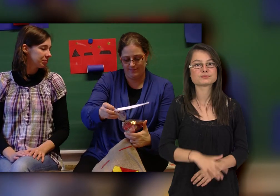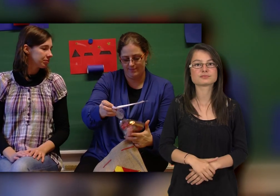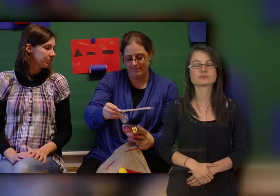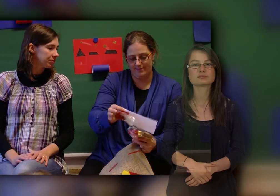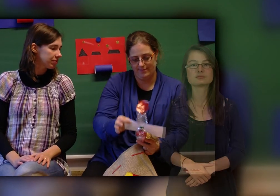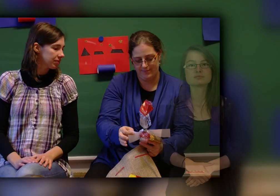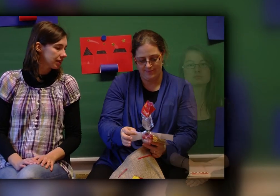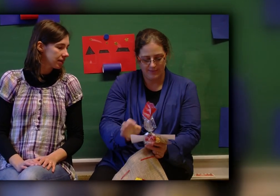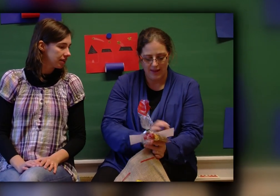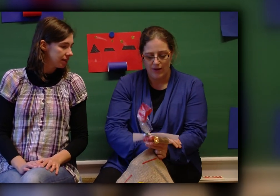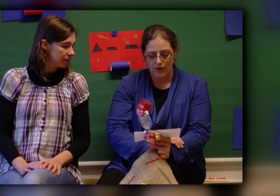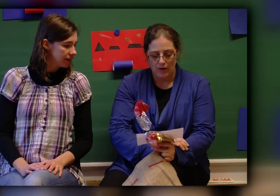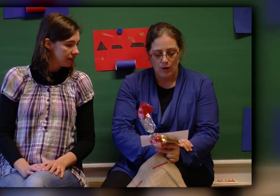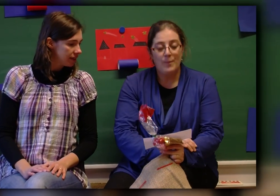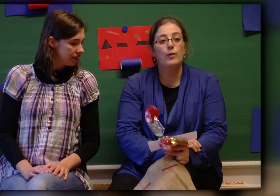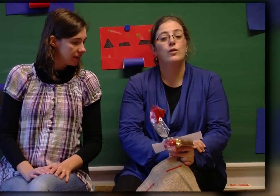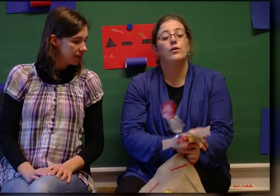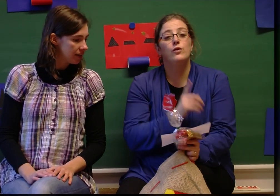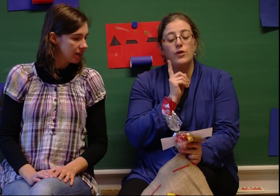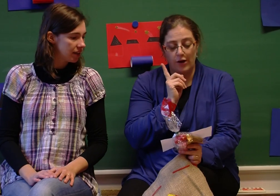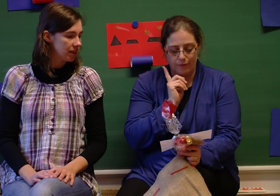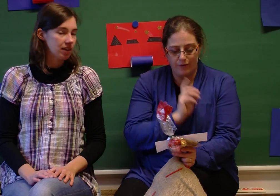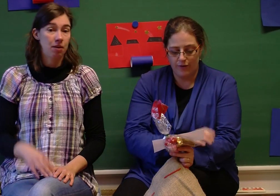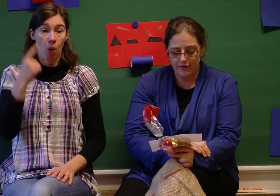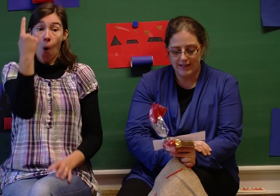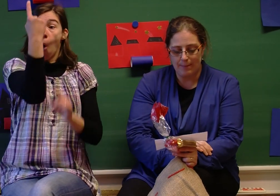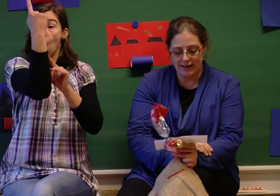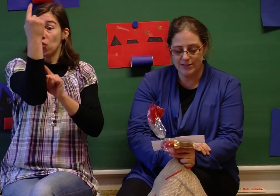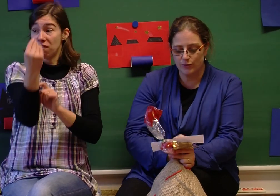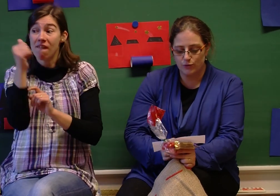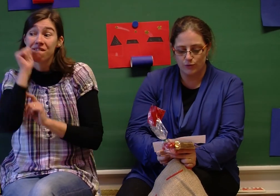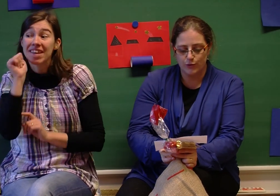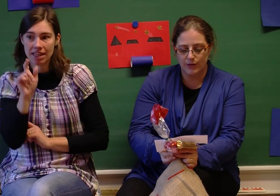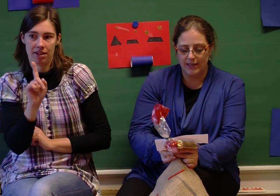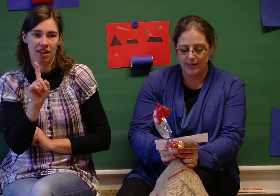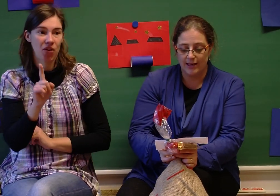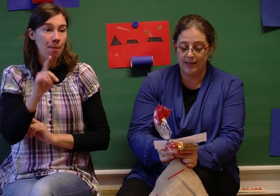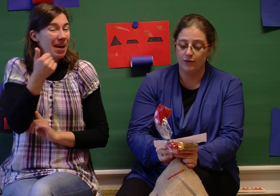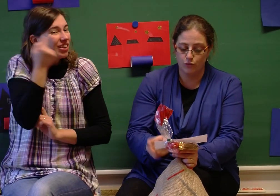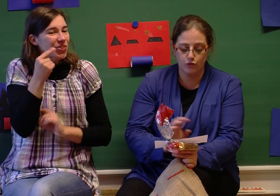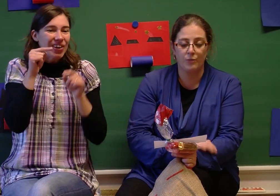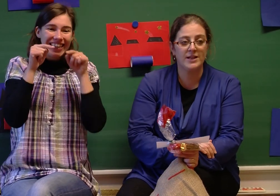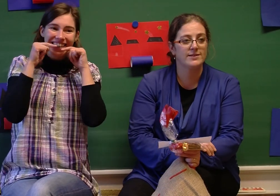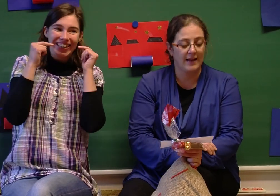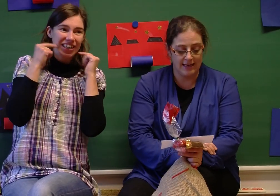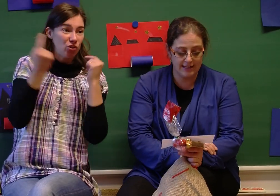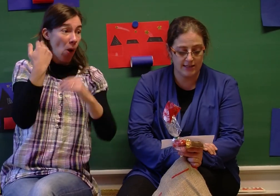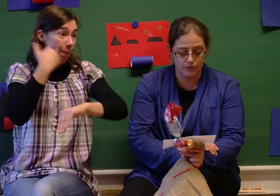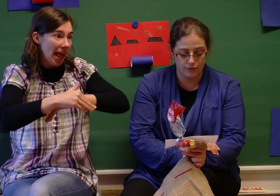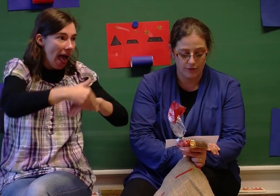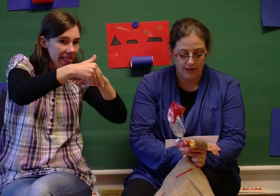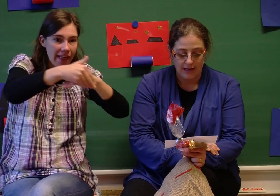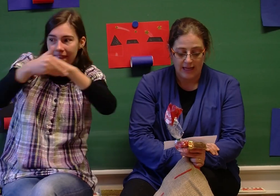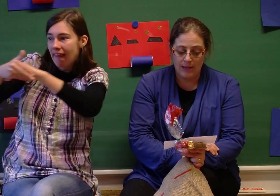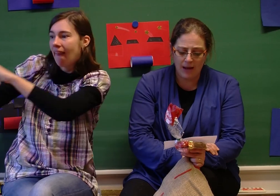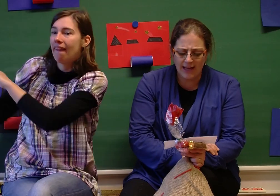subtile. Parce que l'interprète, elle entend, elle signe et elle transmet simplement l'information. Mais la prof, elle, elle